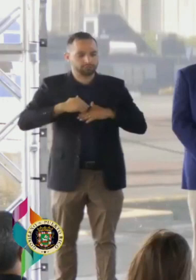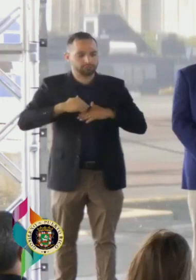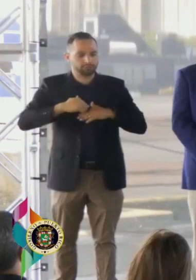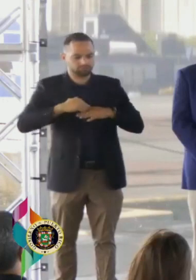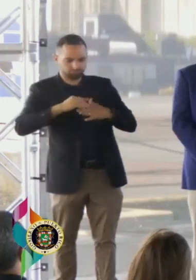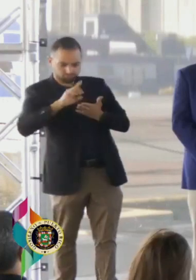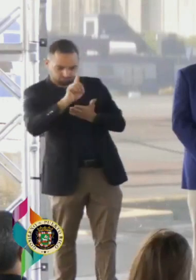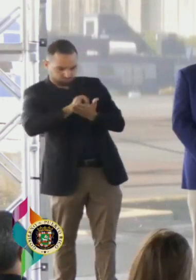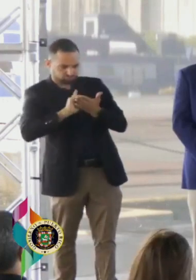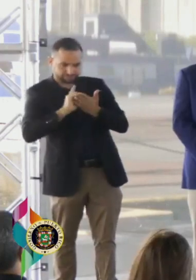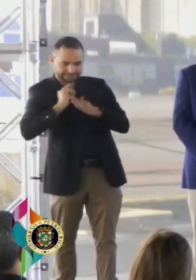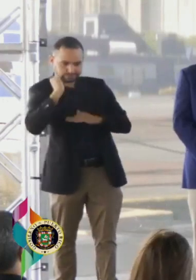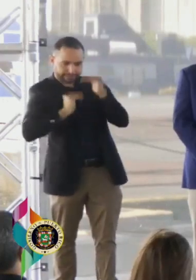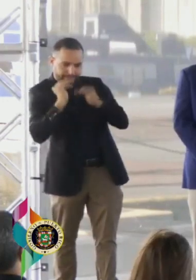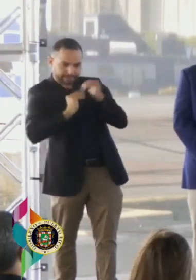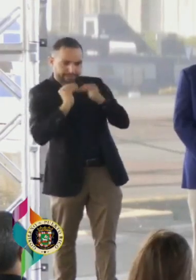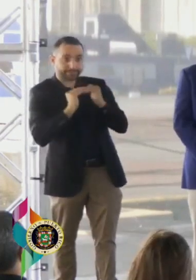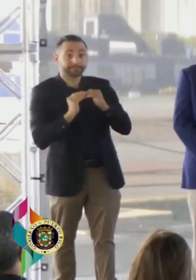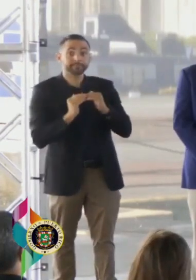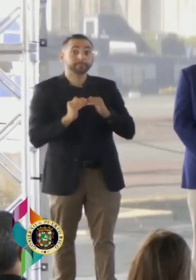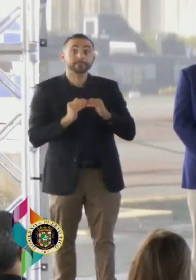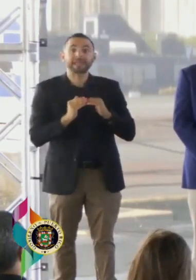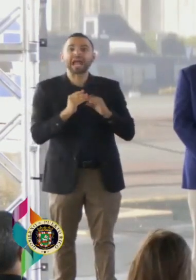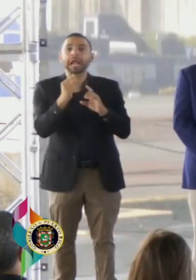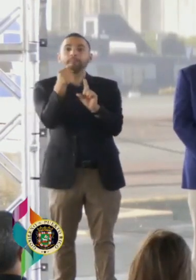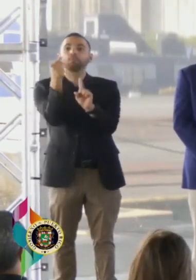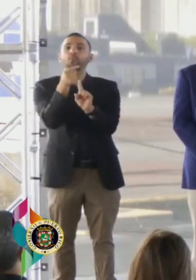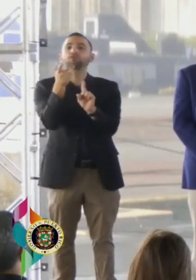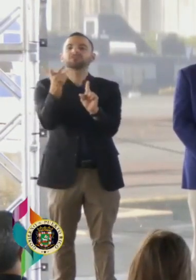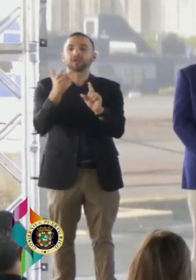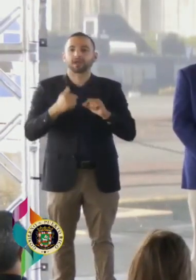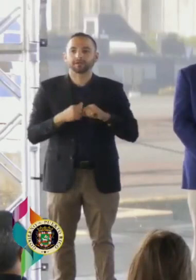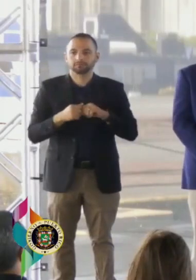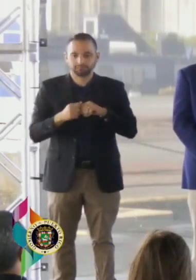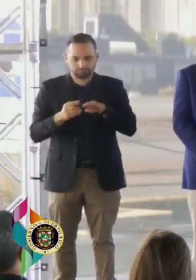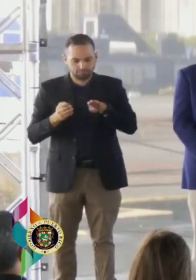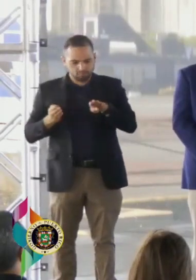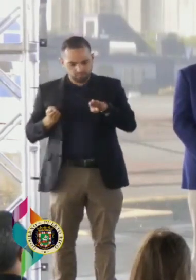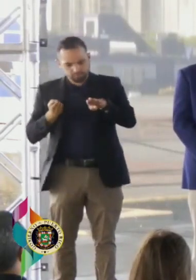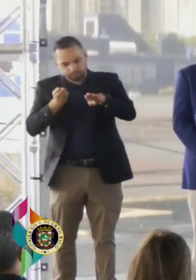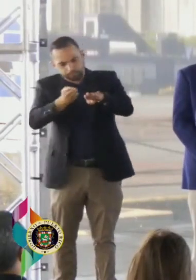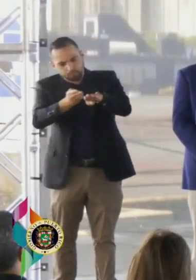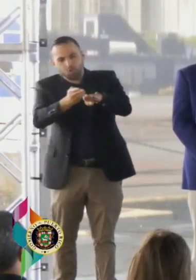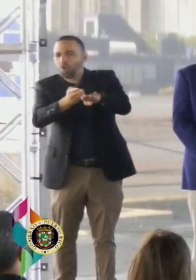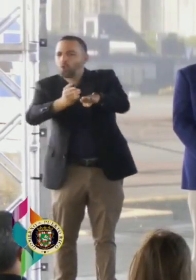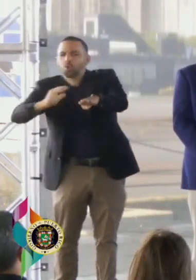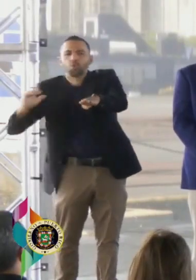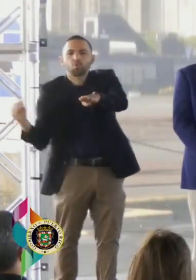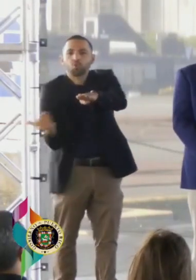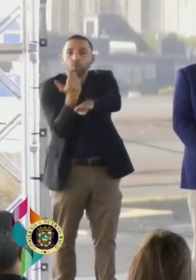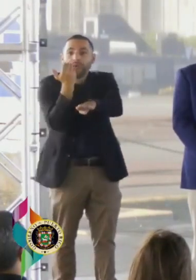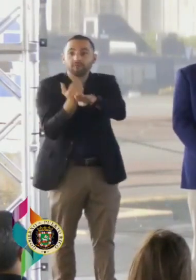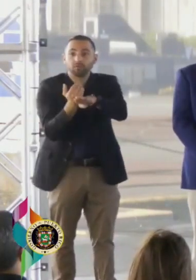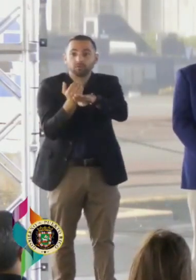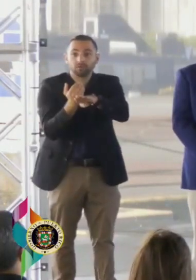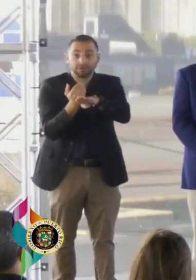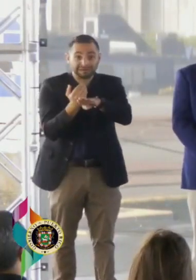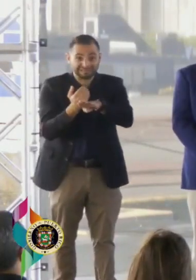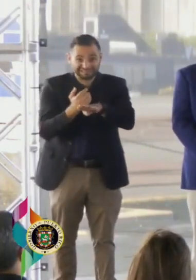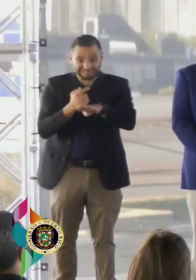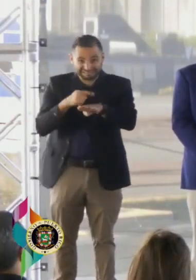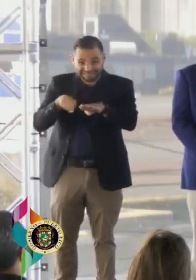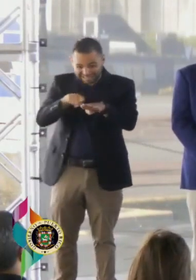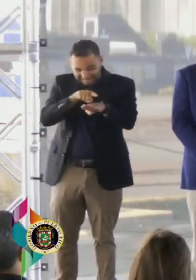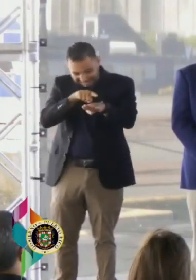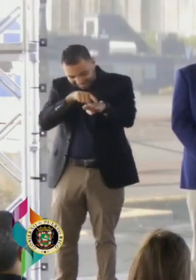construcción los trabajos tienen los objetivos de construir un muelle nuevo y reemplazar los daños de la instalación portuaria